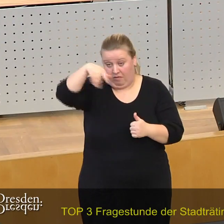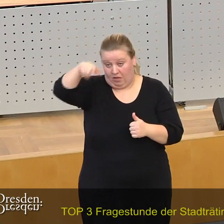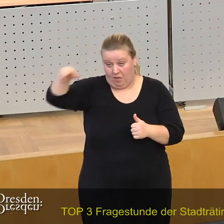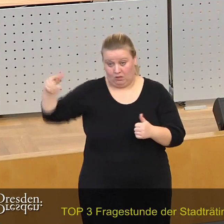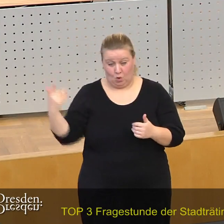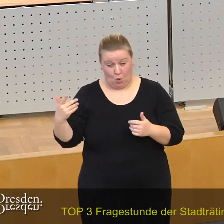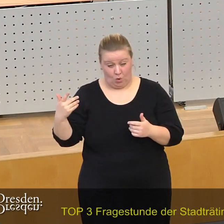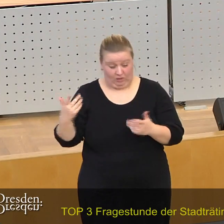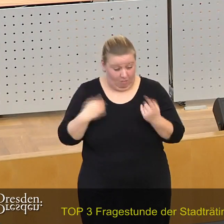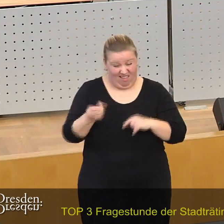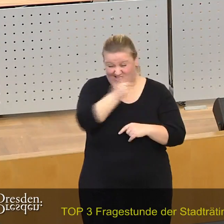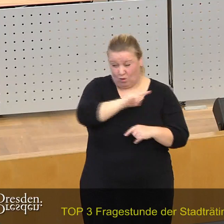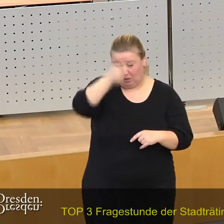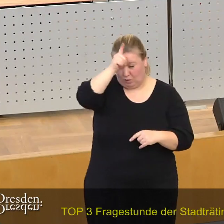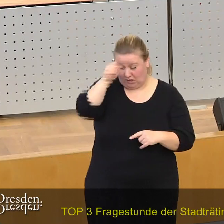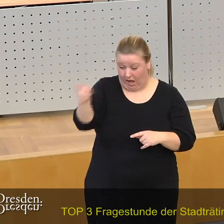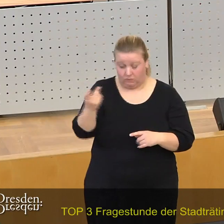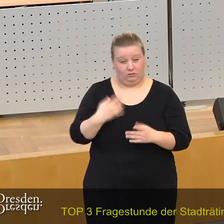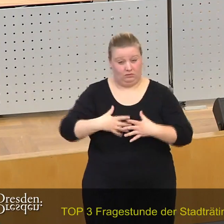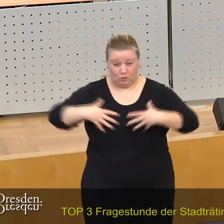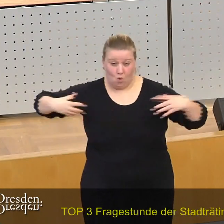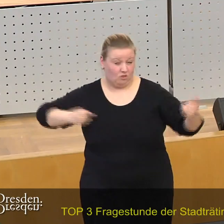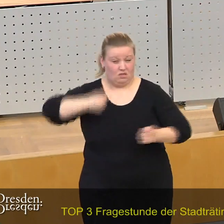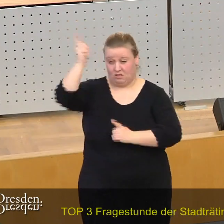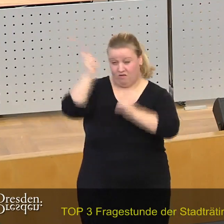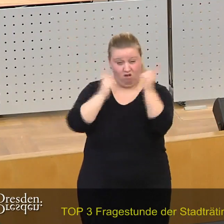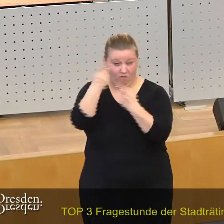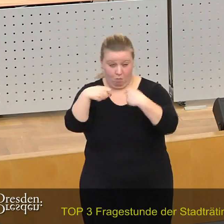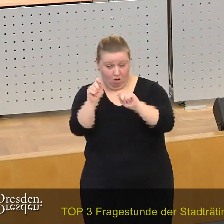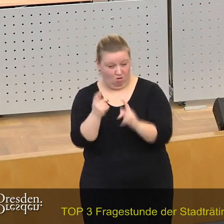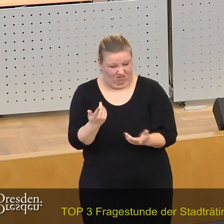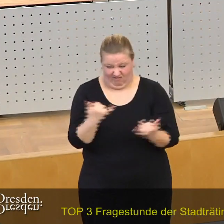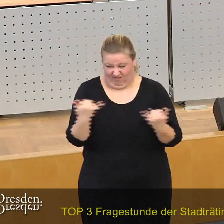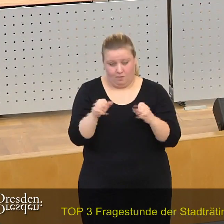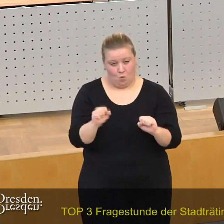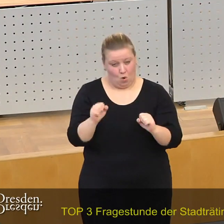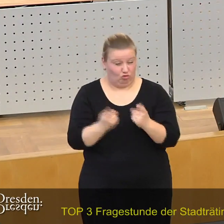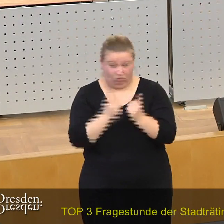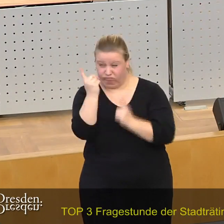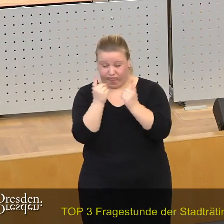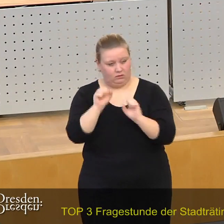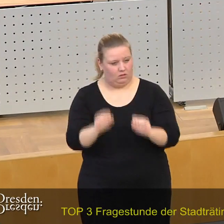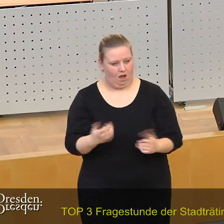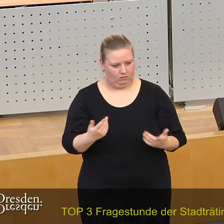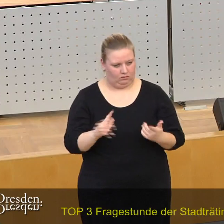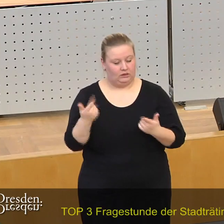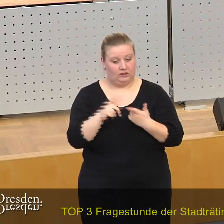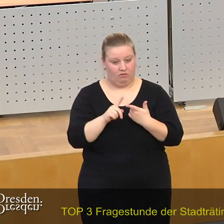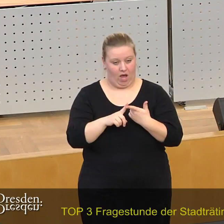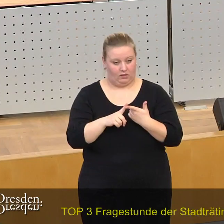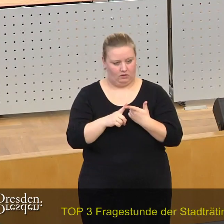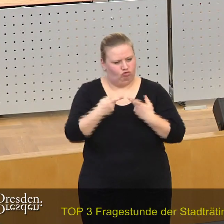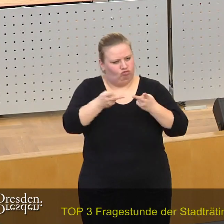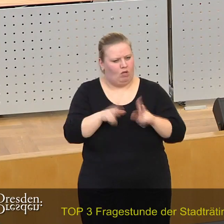den Augen tausender Sicherheitskräfte ein großes Feuerwerk aufbauen können und abbrennen können? Zweitens, wie will